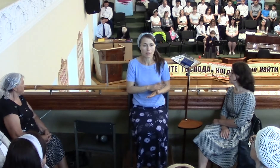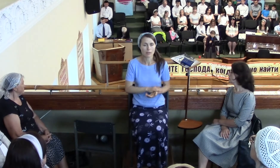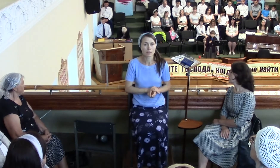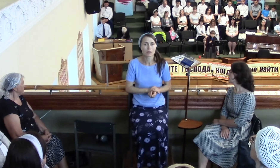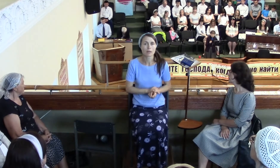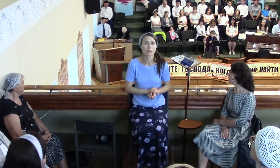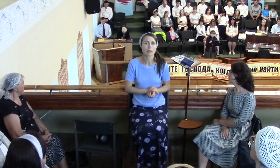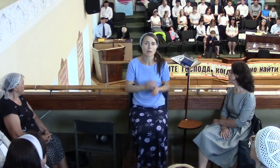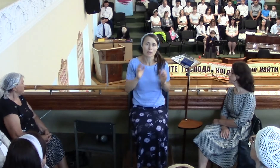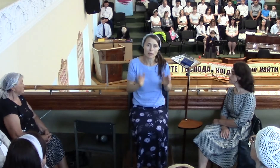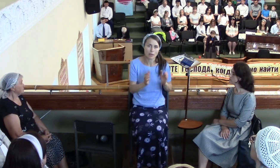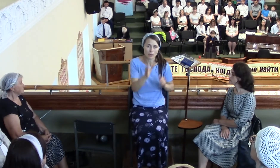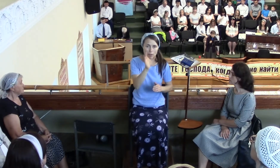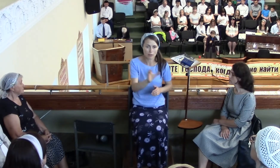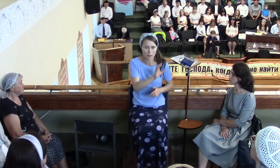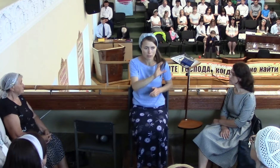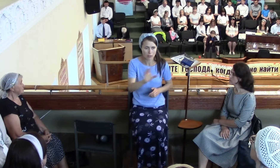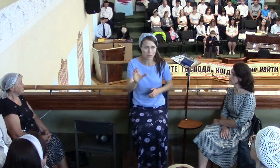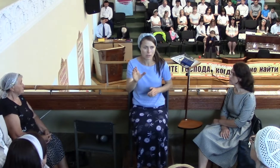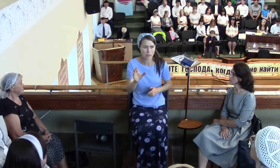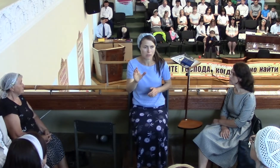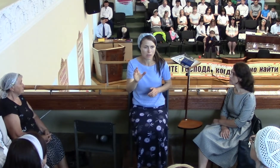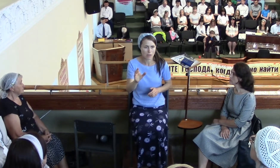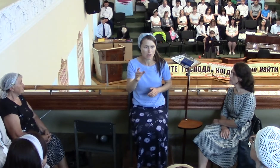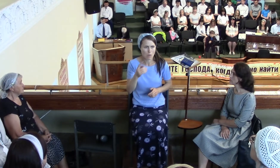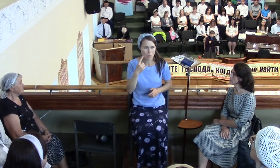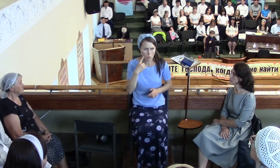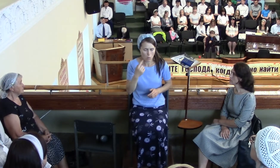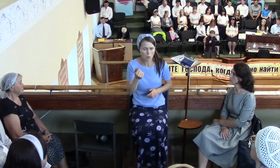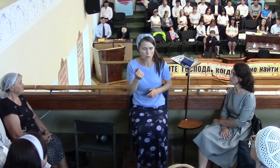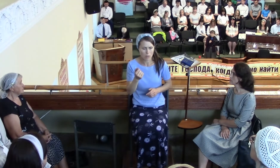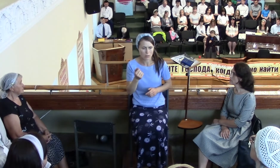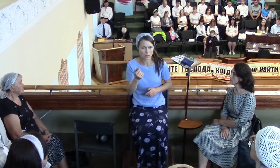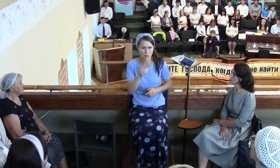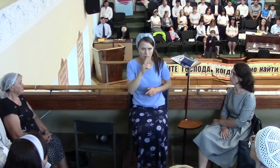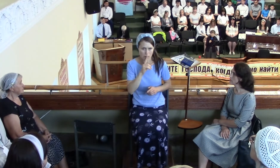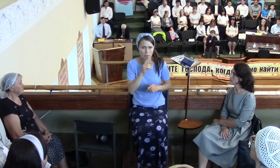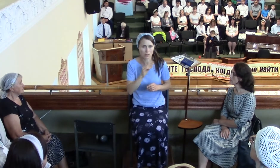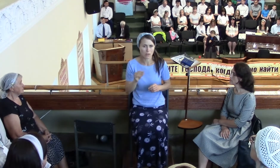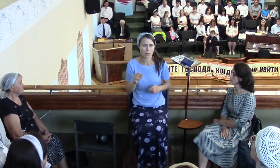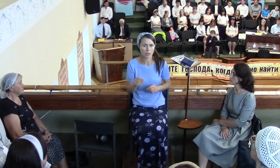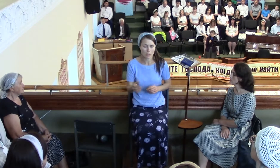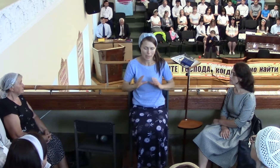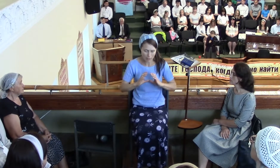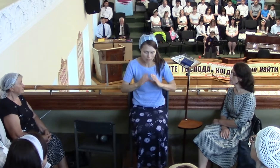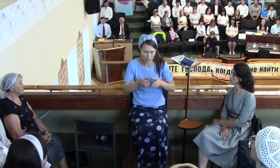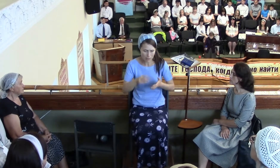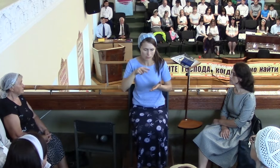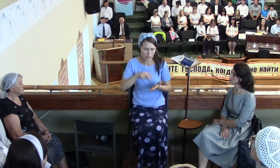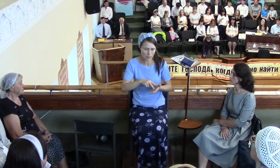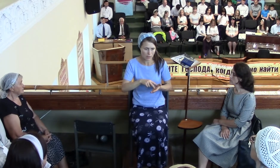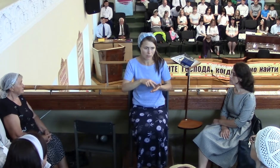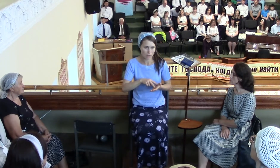укором вечным и немым над миром стал, раскинув руки.